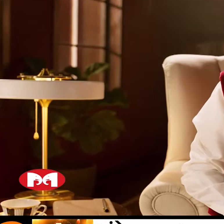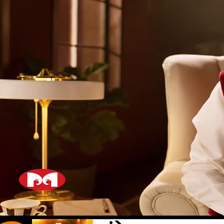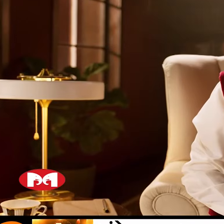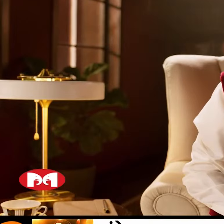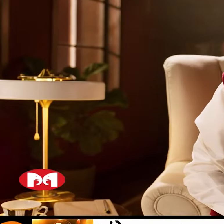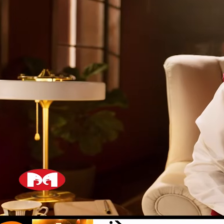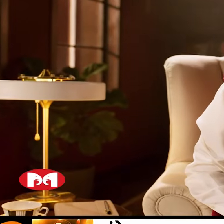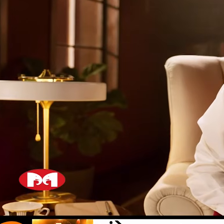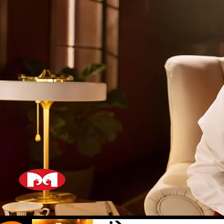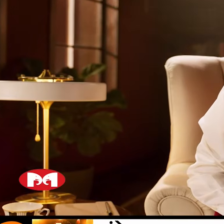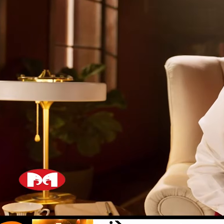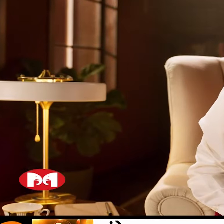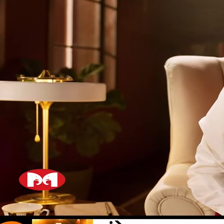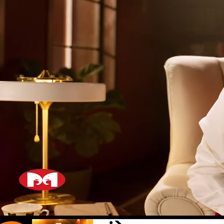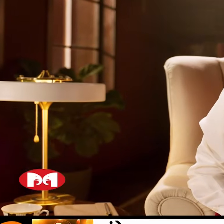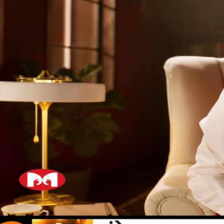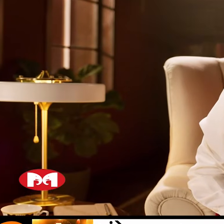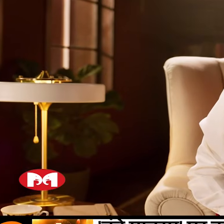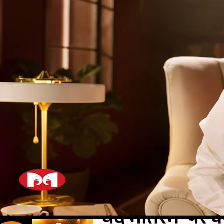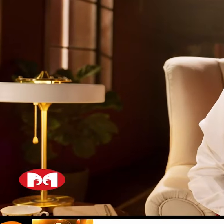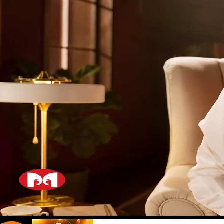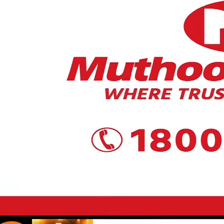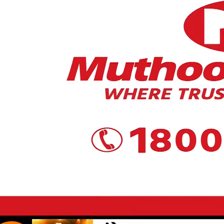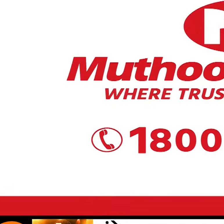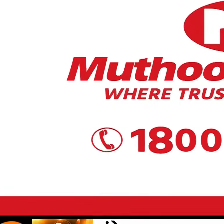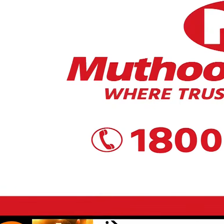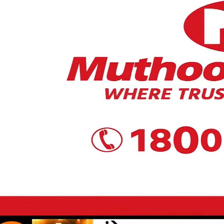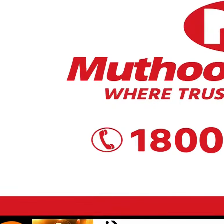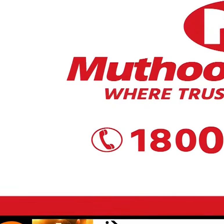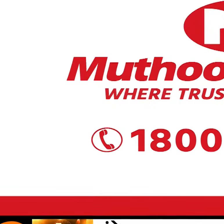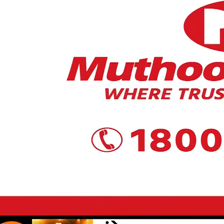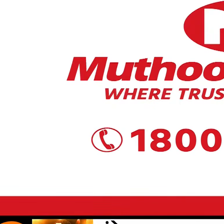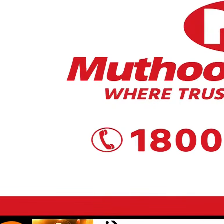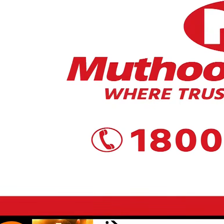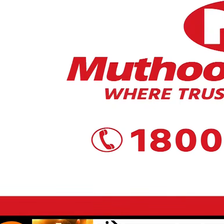मुथूट फाइनेंस, जहाँ विश्वास ही परंपरा है। कॉल कीजिए